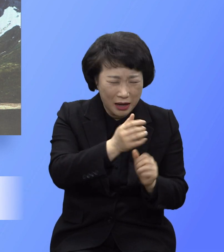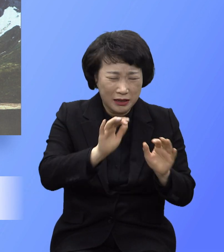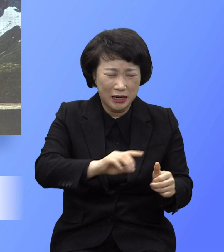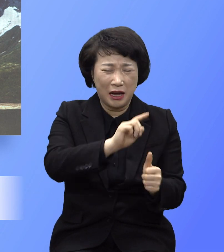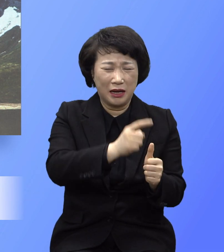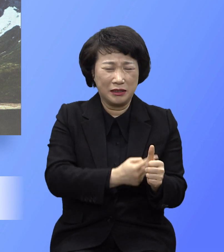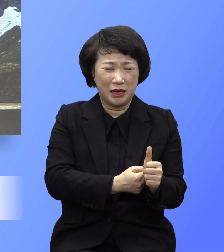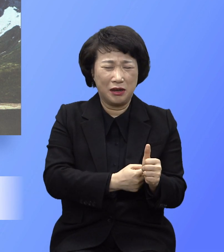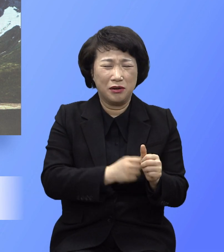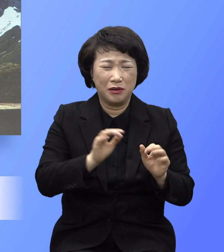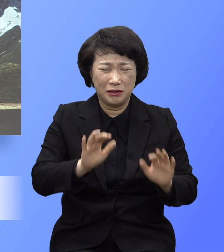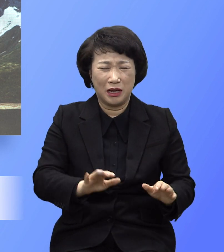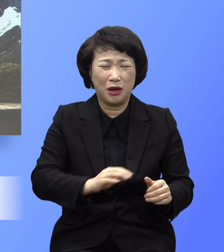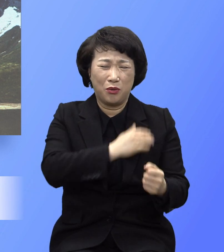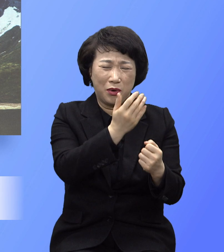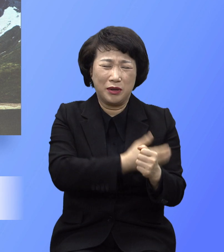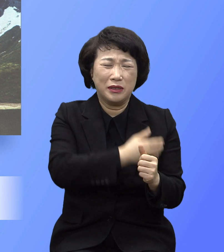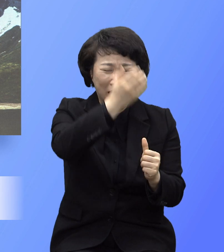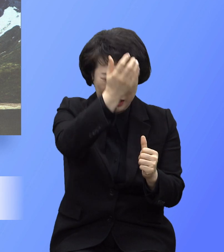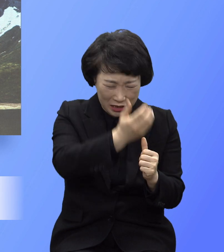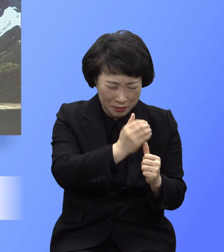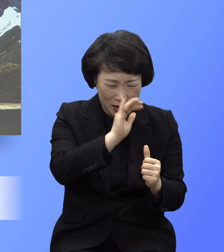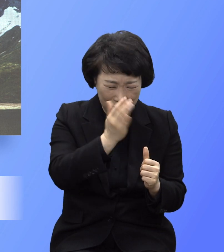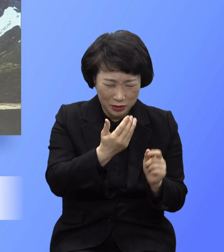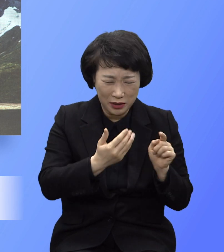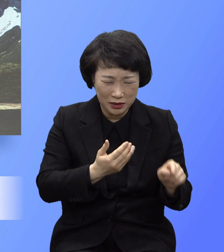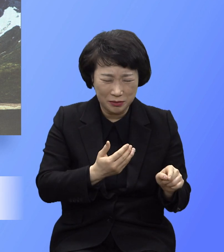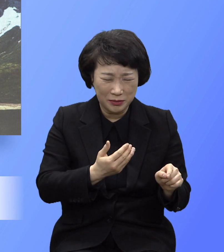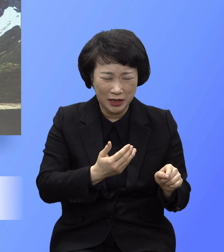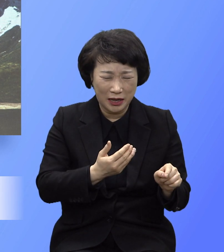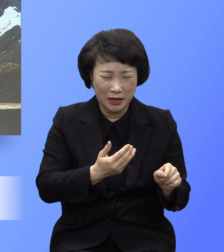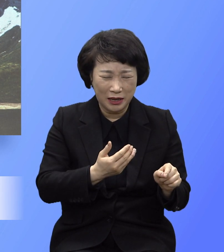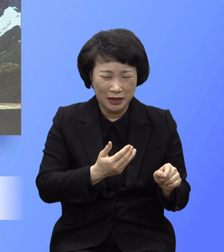임하니 권능이 임했습니다.